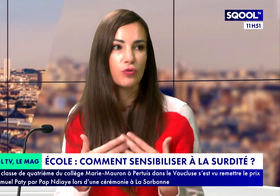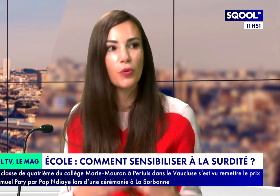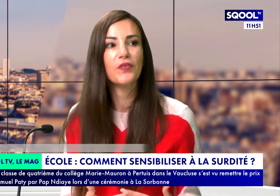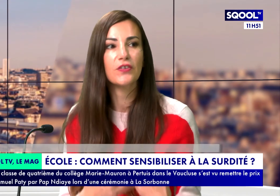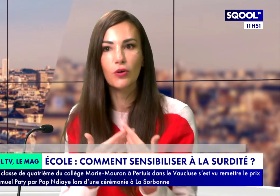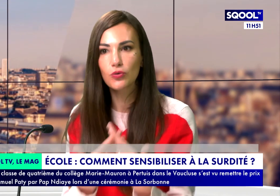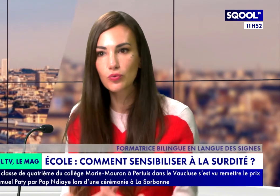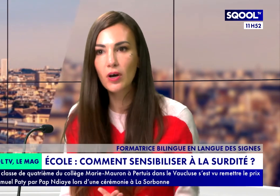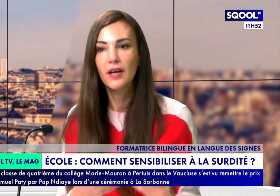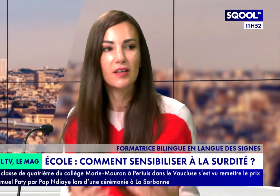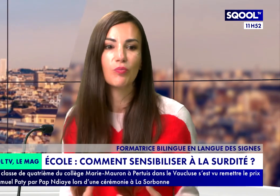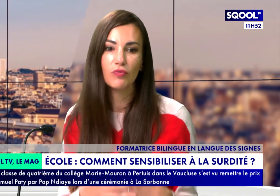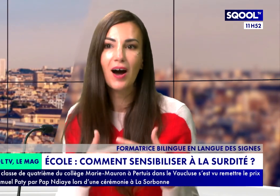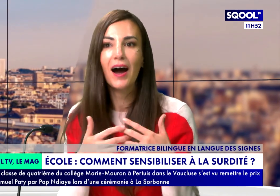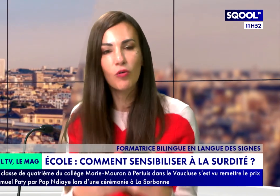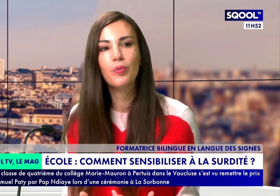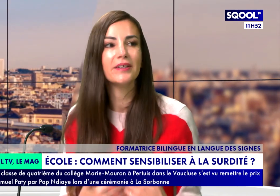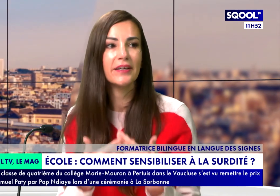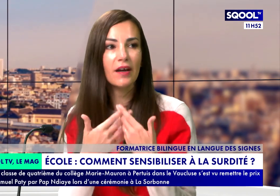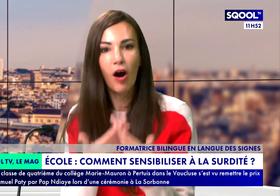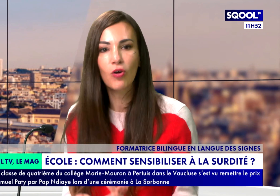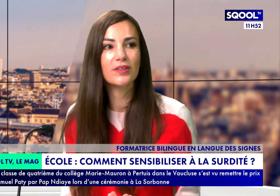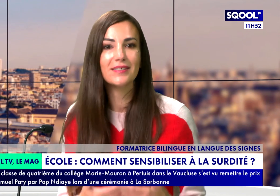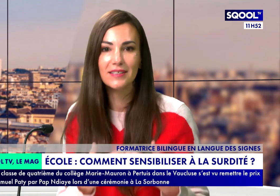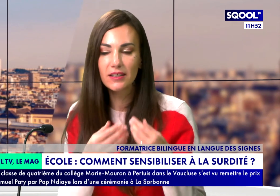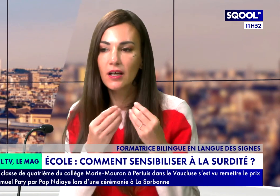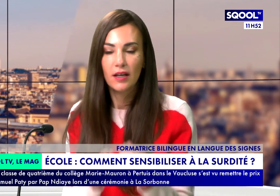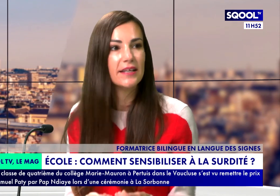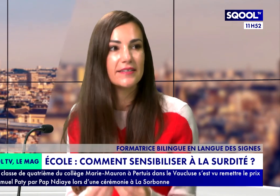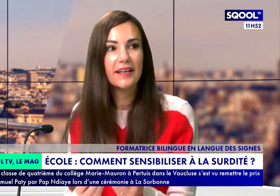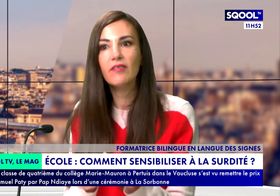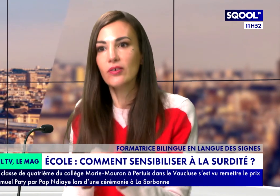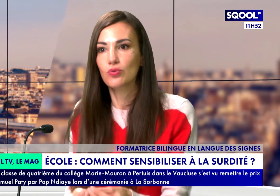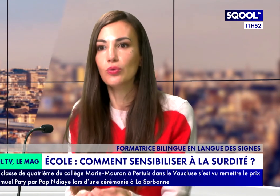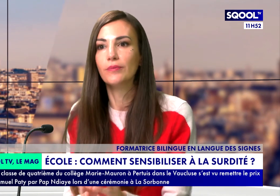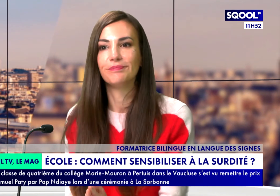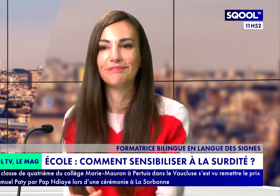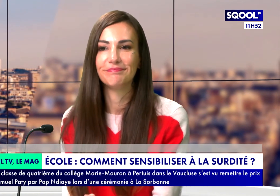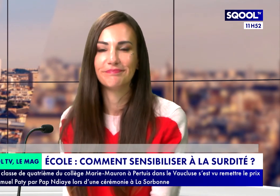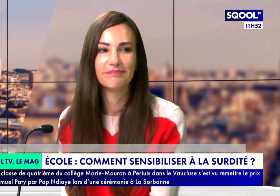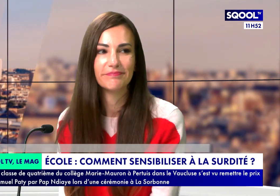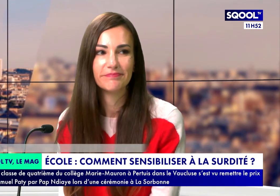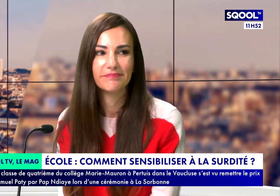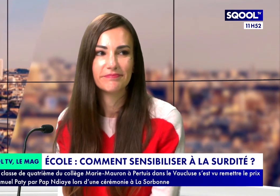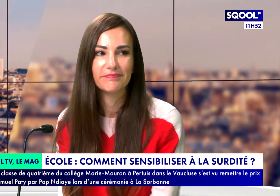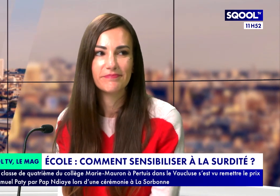professeurs sourds qui vont pouvoir accompagner en langue des signes les élèves sourds. Clara, qu'est-ce que peut faire